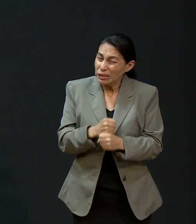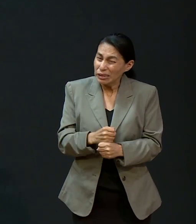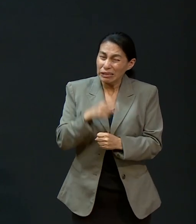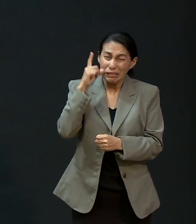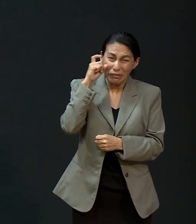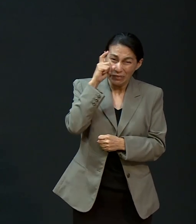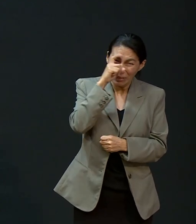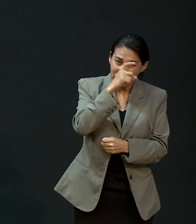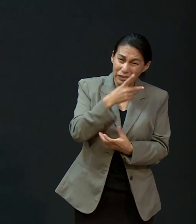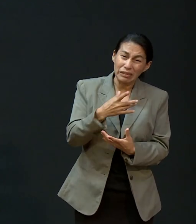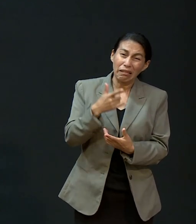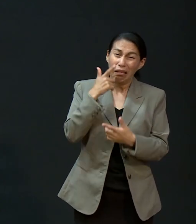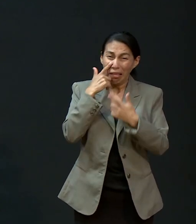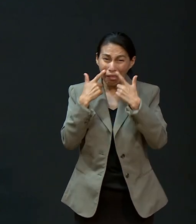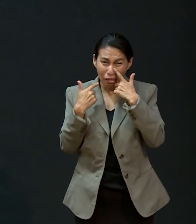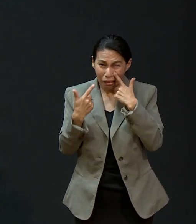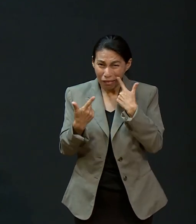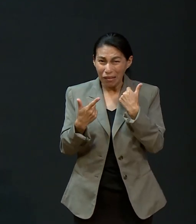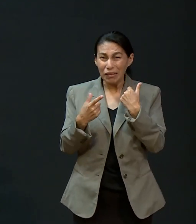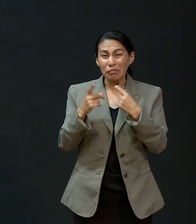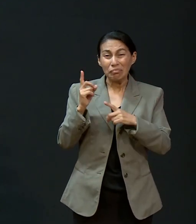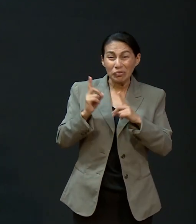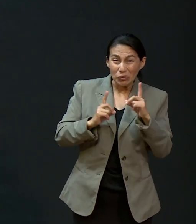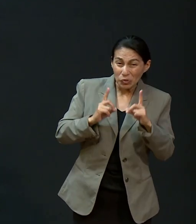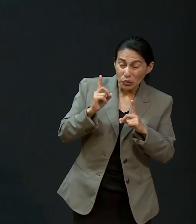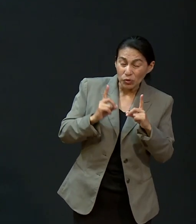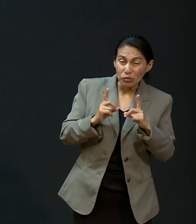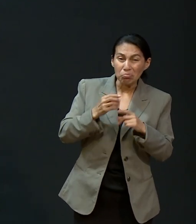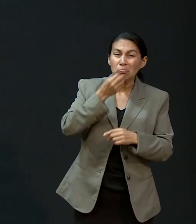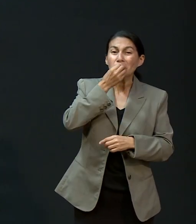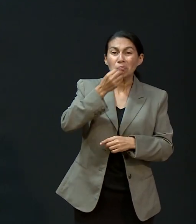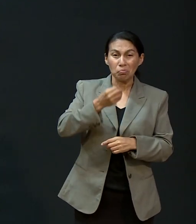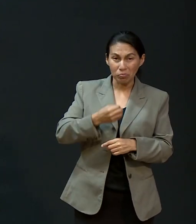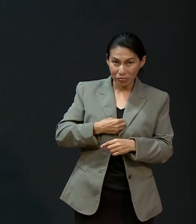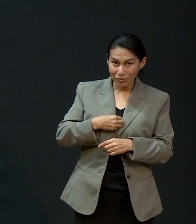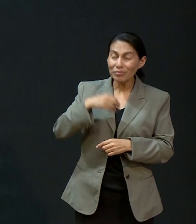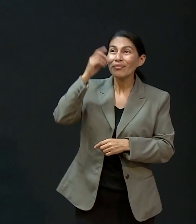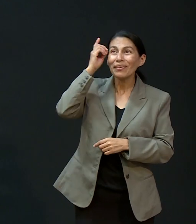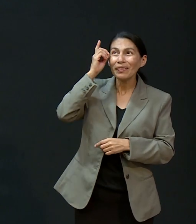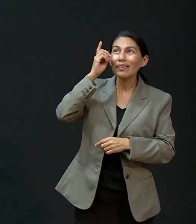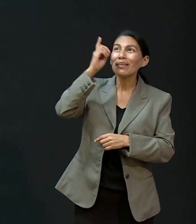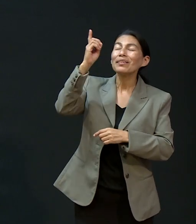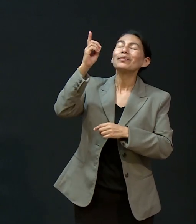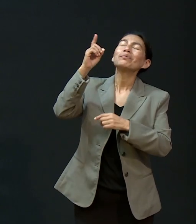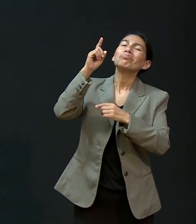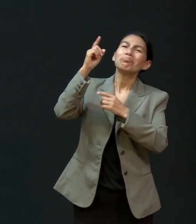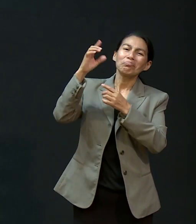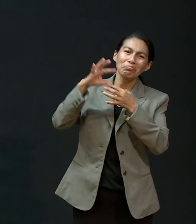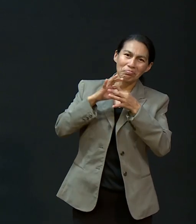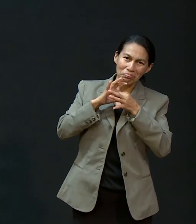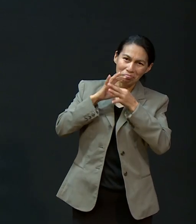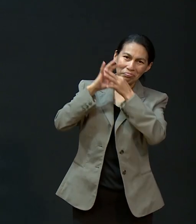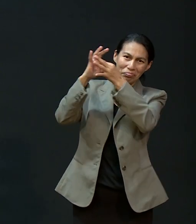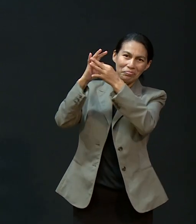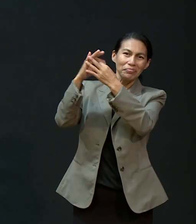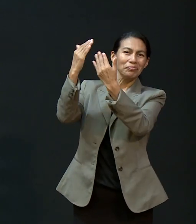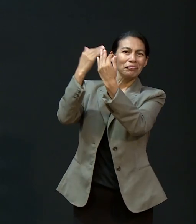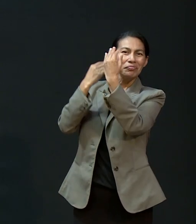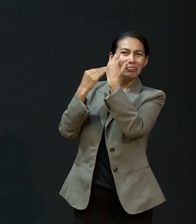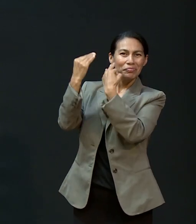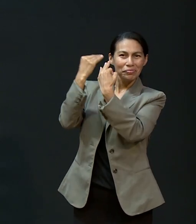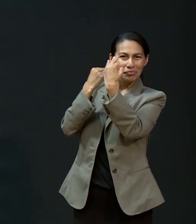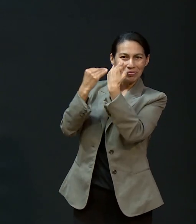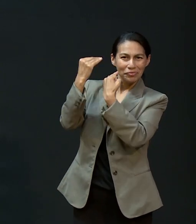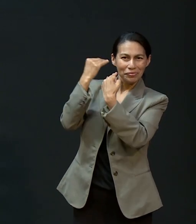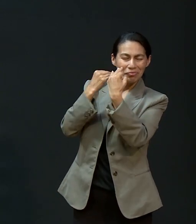momento sufrir un momento y sacar lágrimas, porque Dios es el gran Consolador.